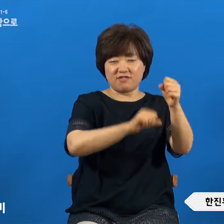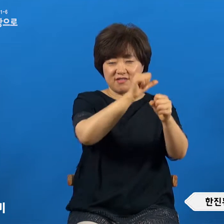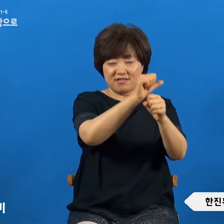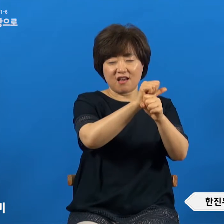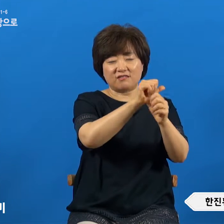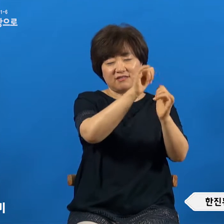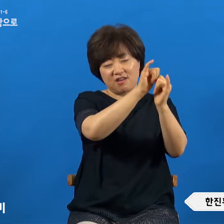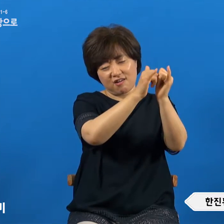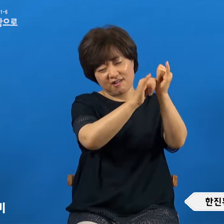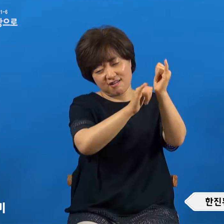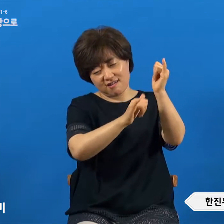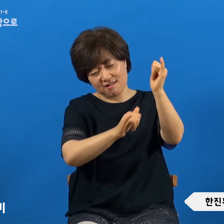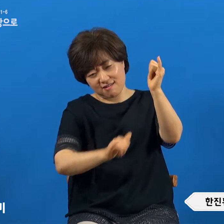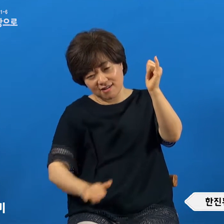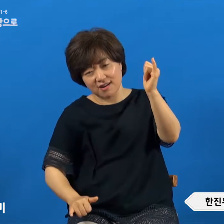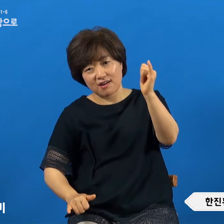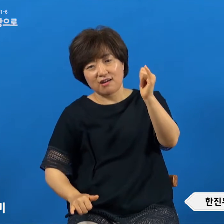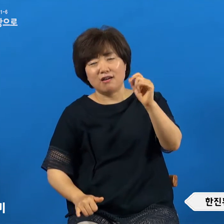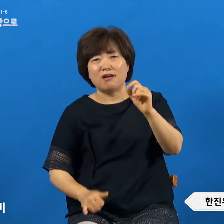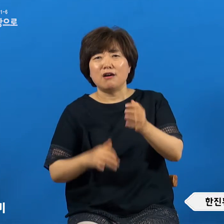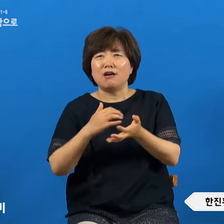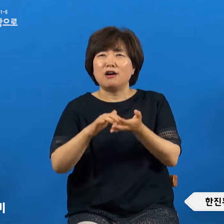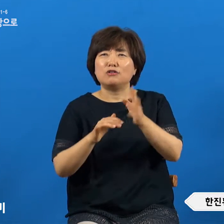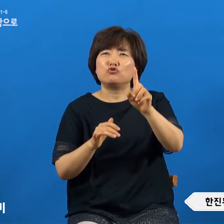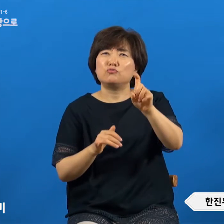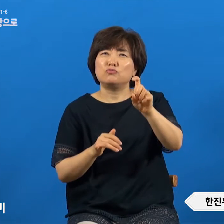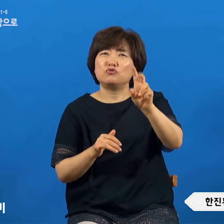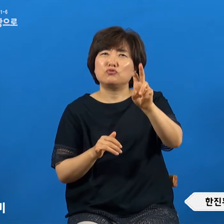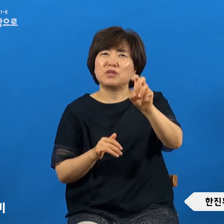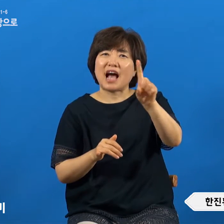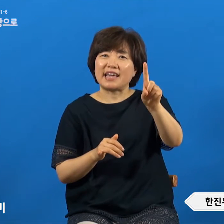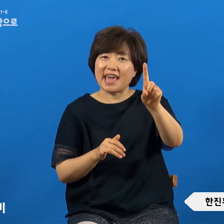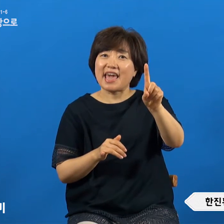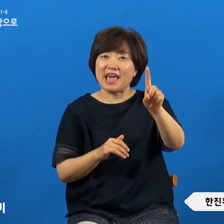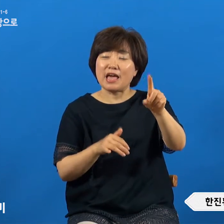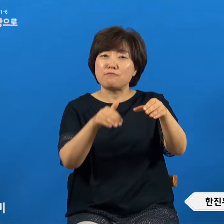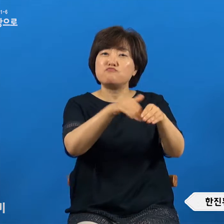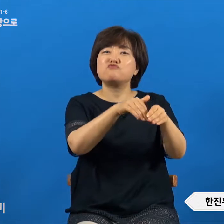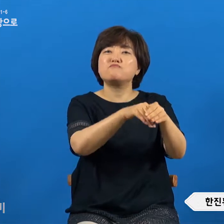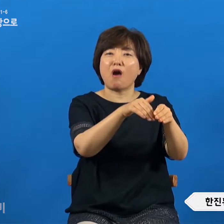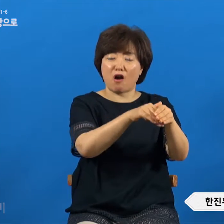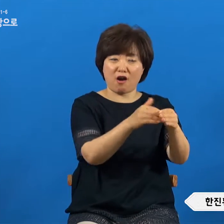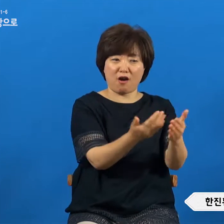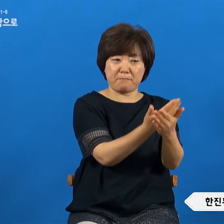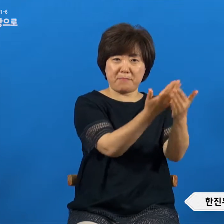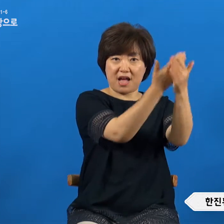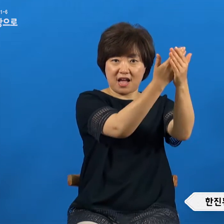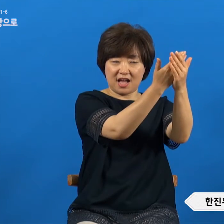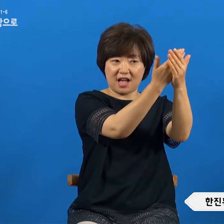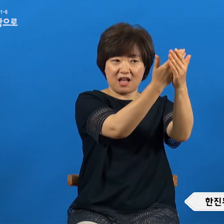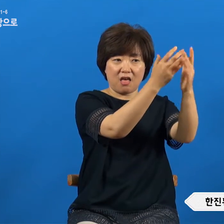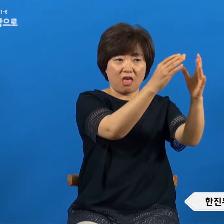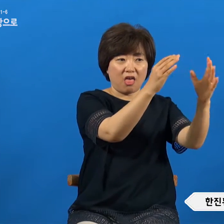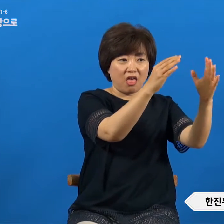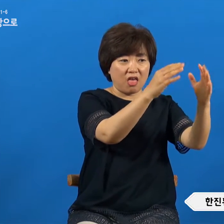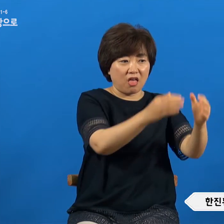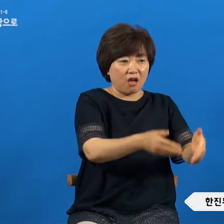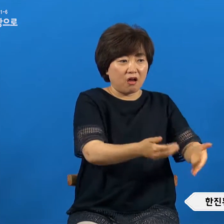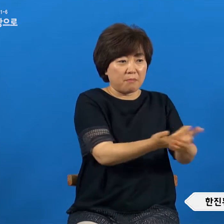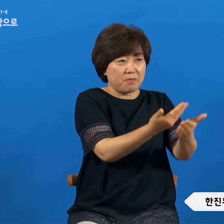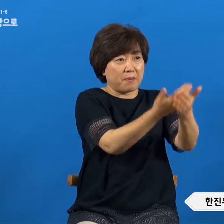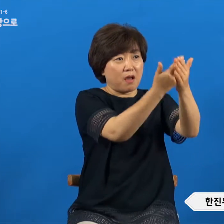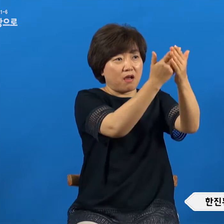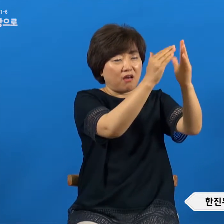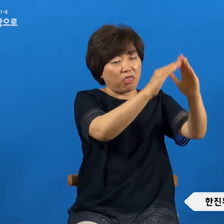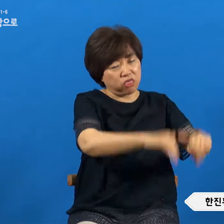모두 21개의 문명이 있었다고 합니다. 하나의 문명이 발흥하다가 쇠퇴하면 또 다른